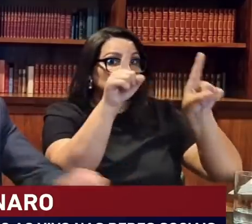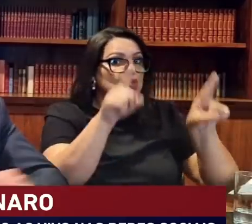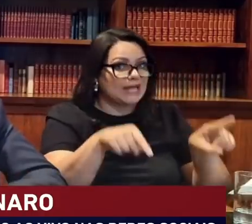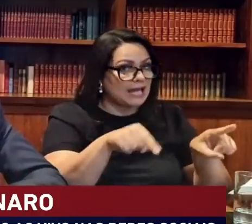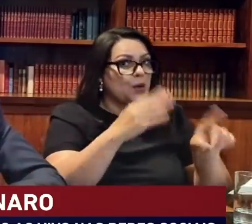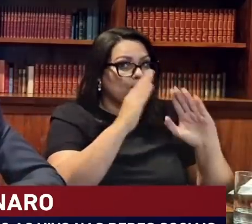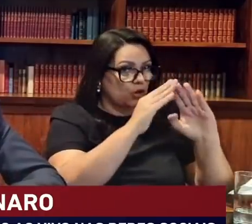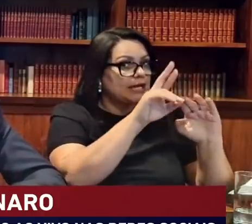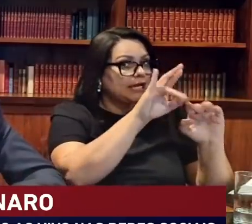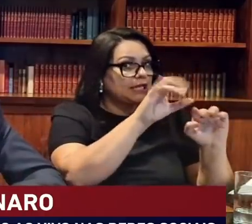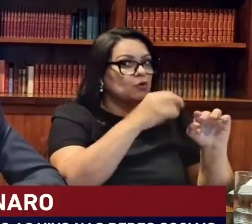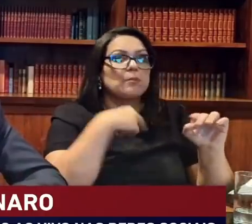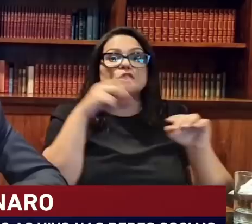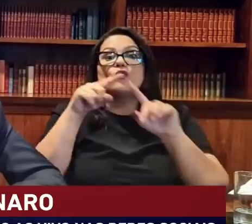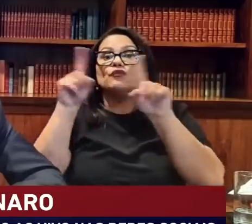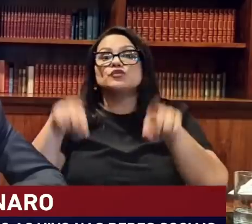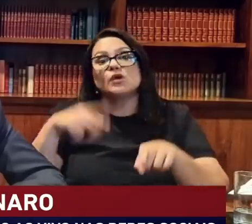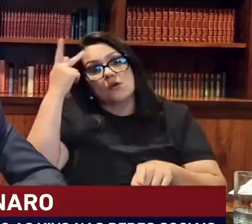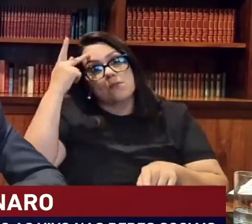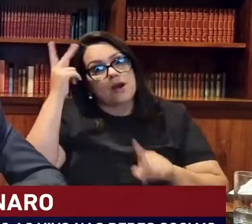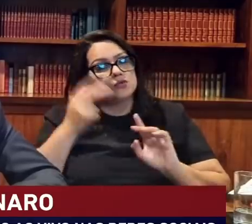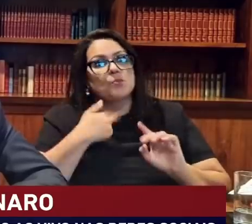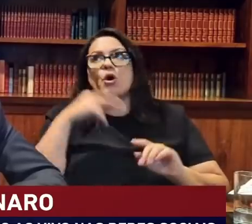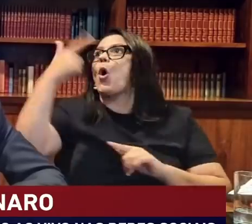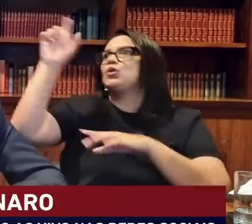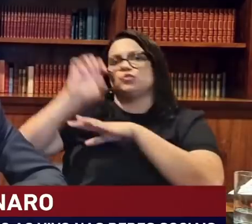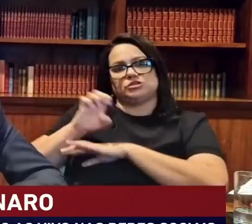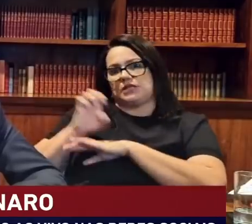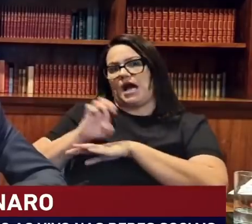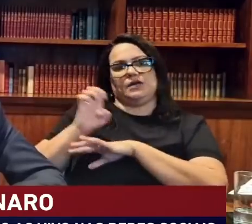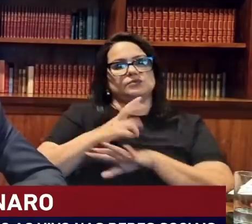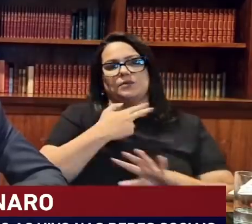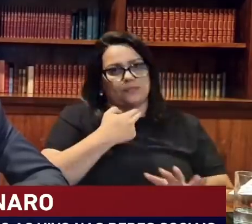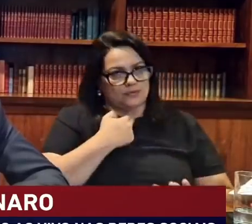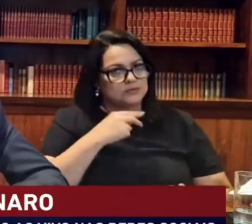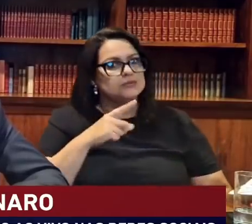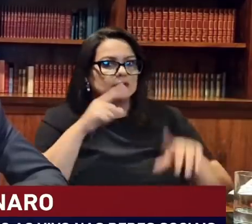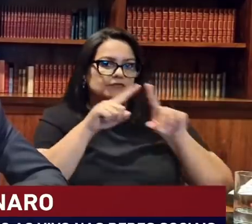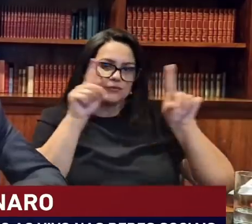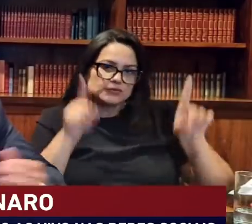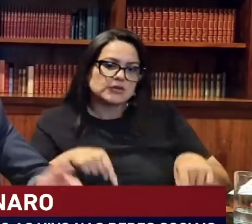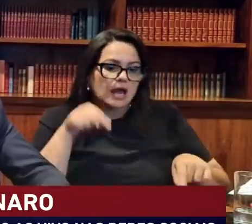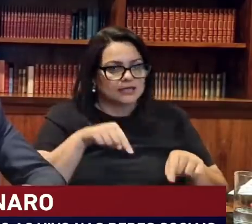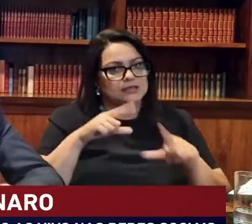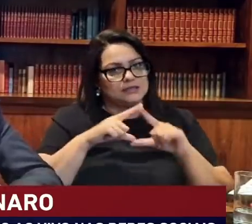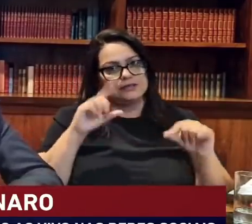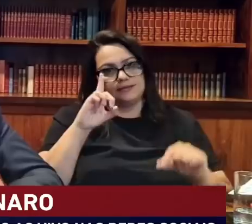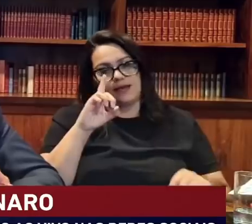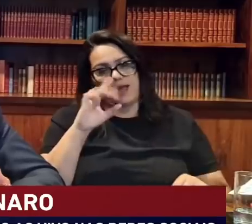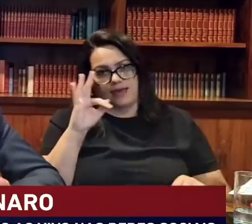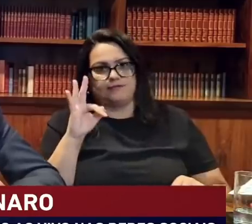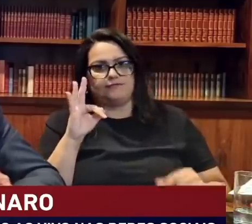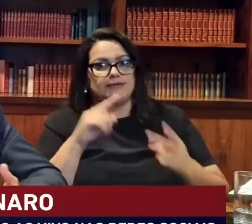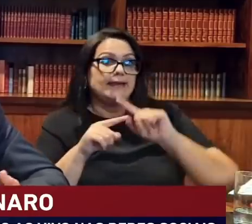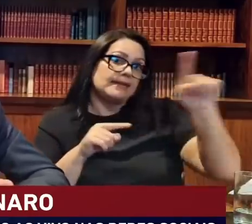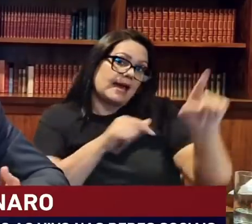Espírito Santo, tem que estar, é no estado meu, tá? Então eu tenho servidor aqui no DF e lá. Agora, estão